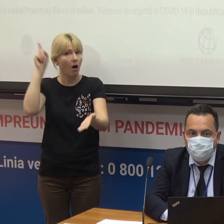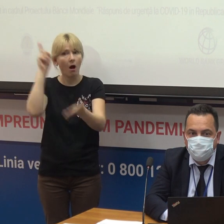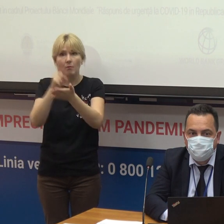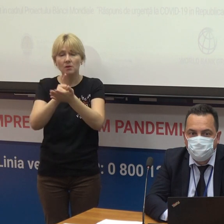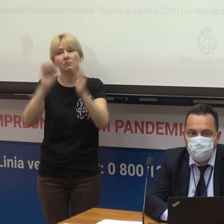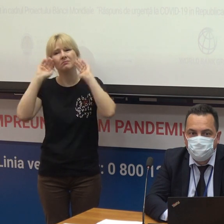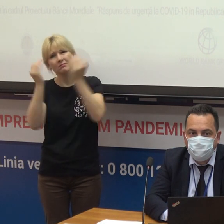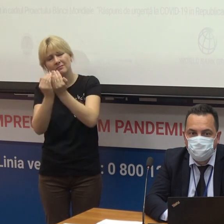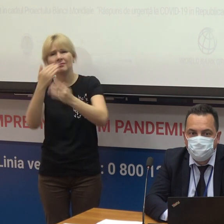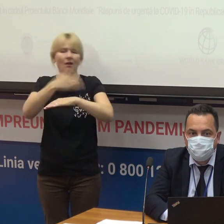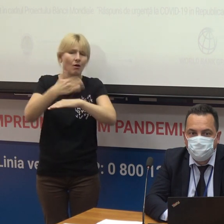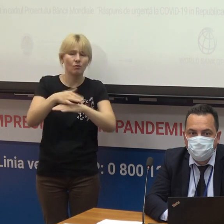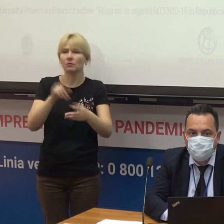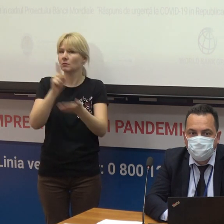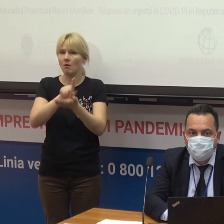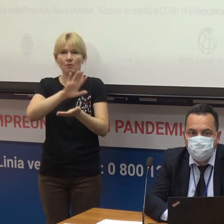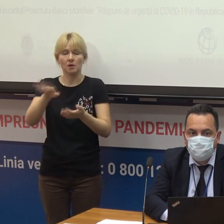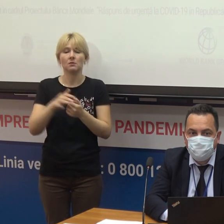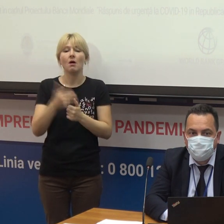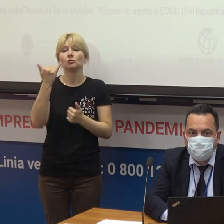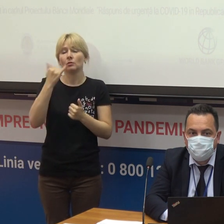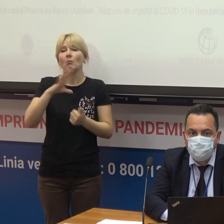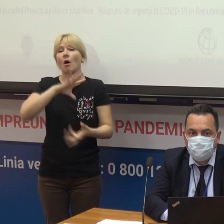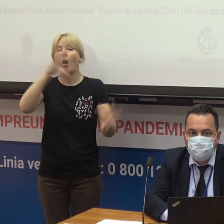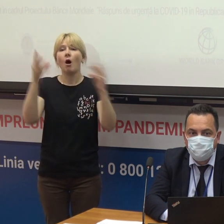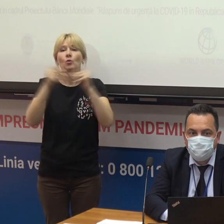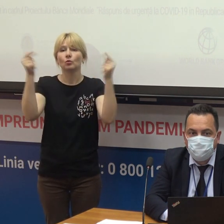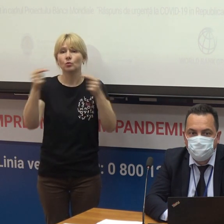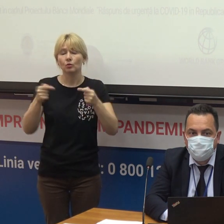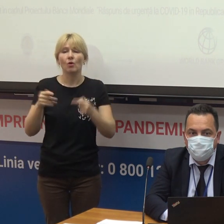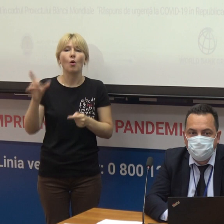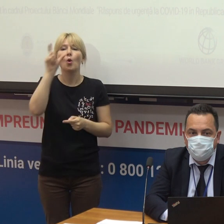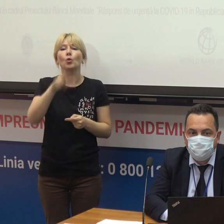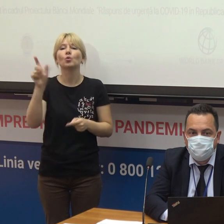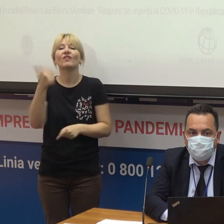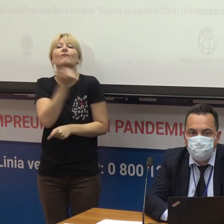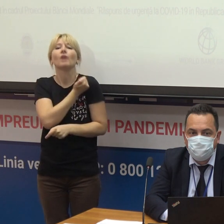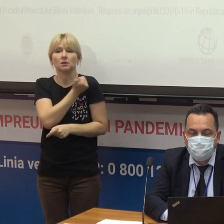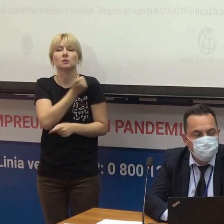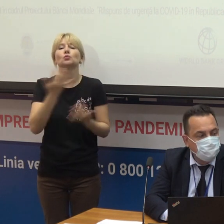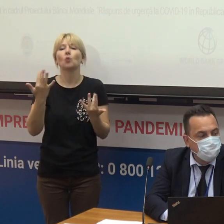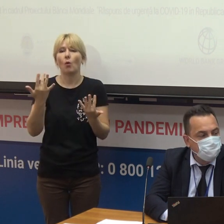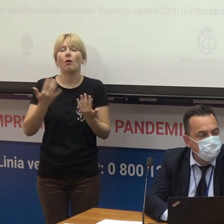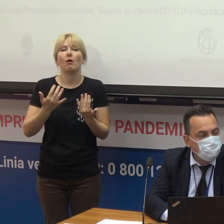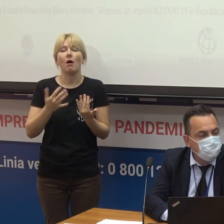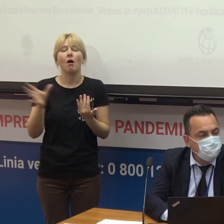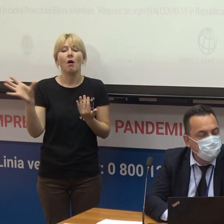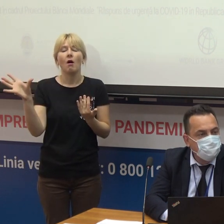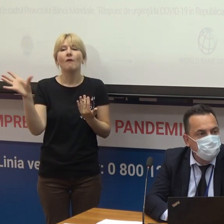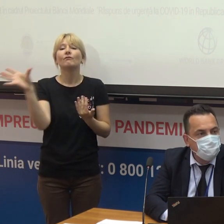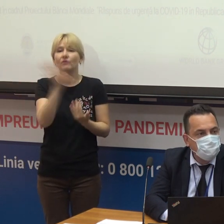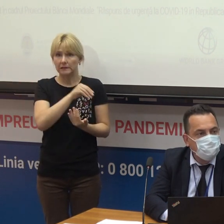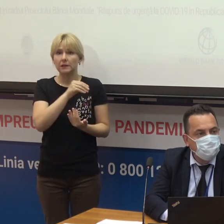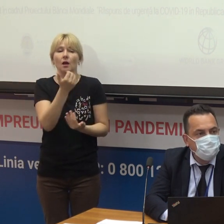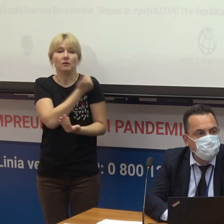publice. Acum, actualizat, privind numărul persoanelor vaccinate, cantitatea dozelor